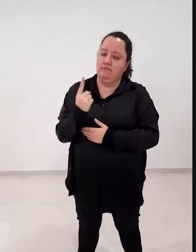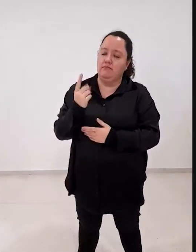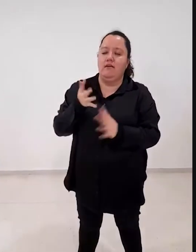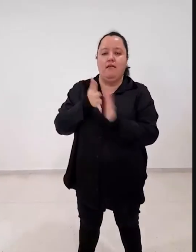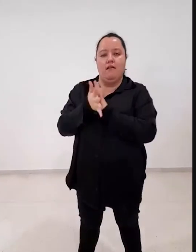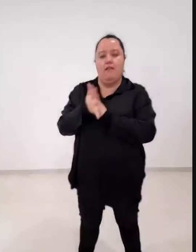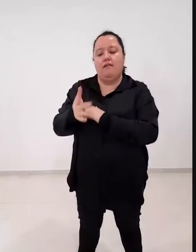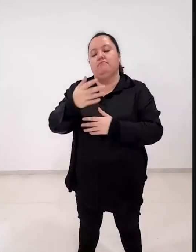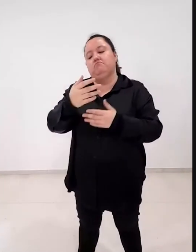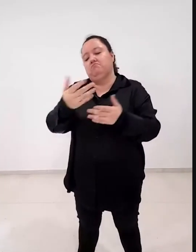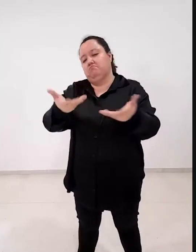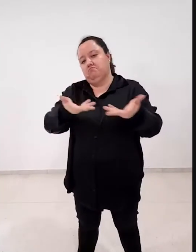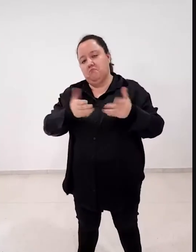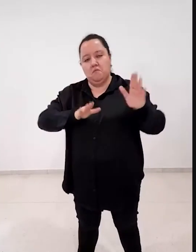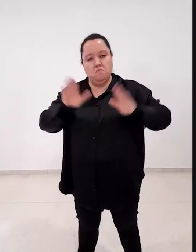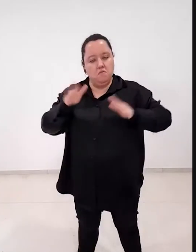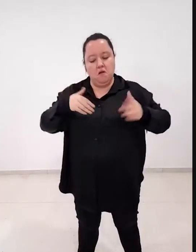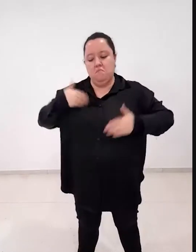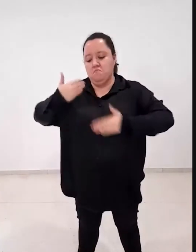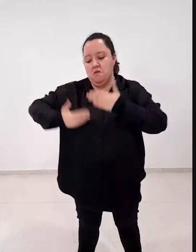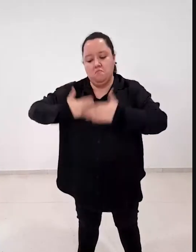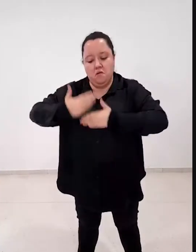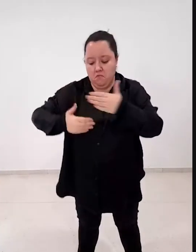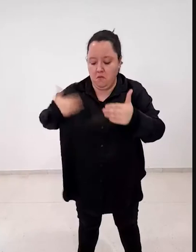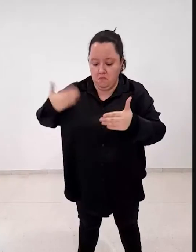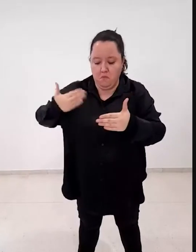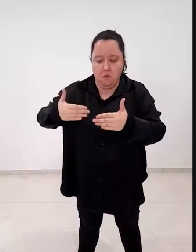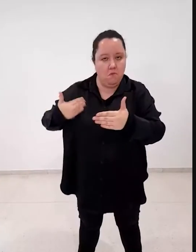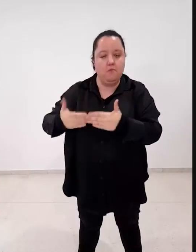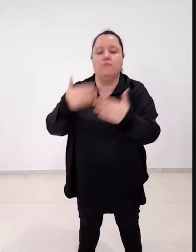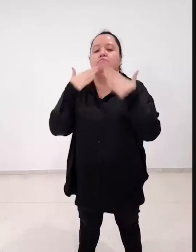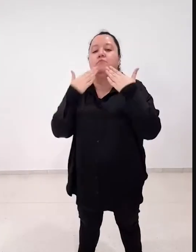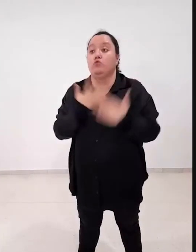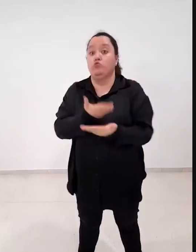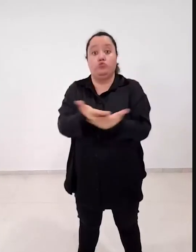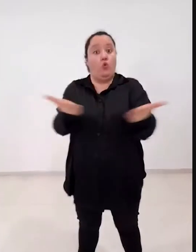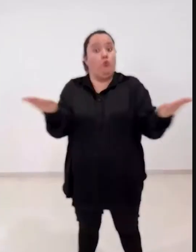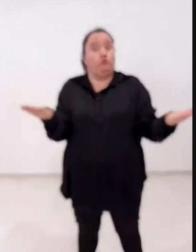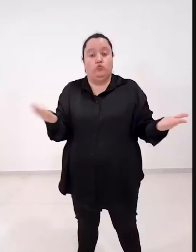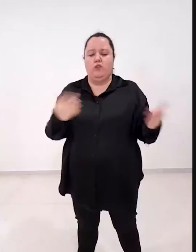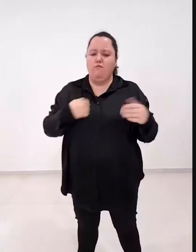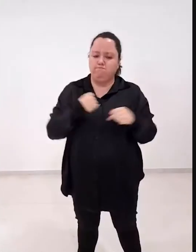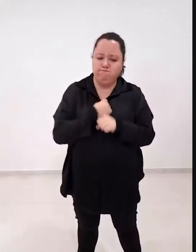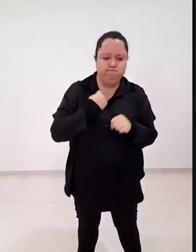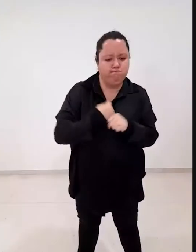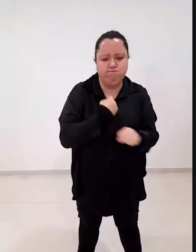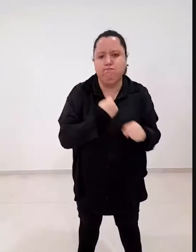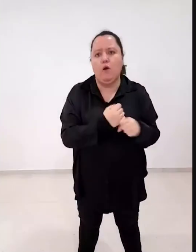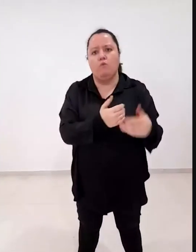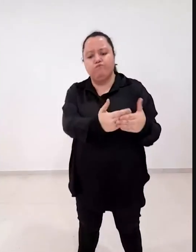colaboración de todos los trabajadores